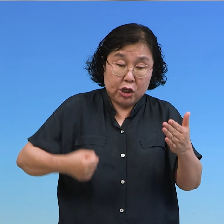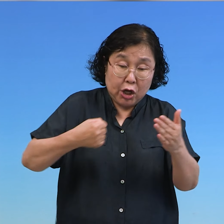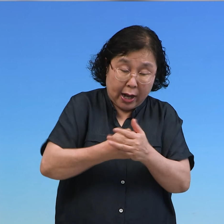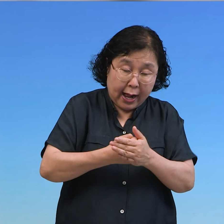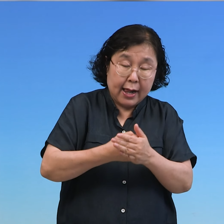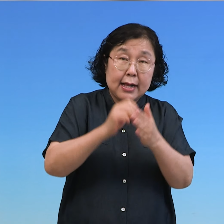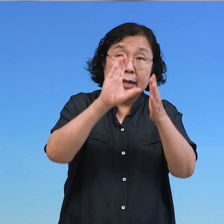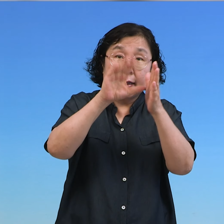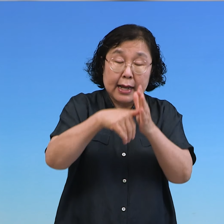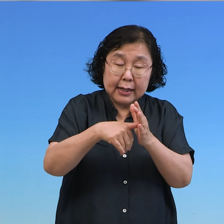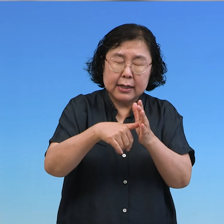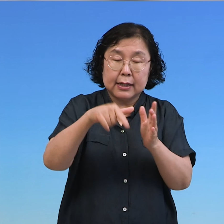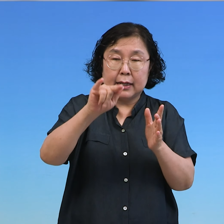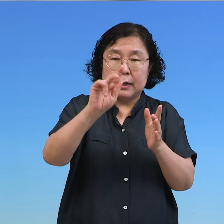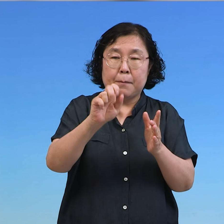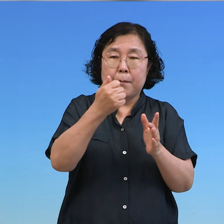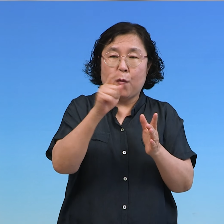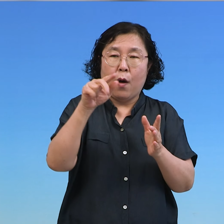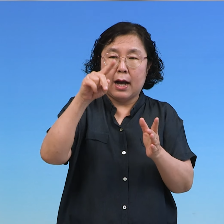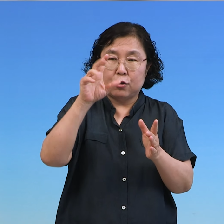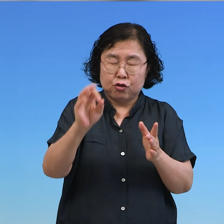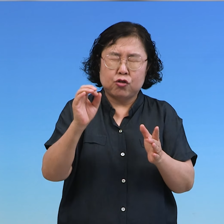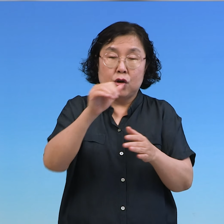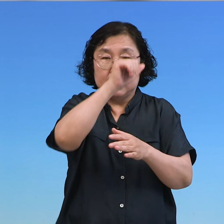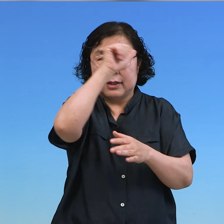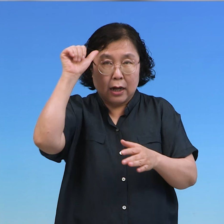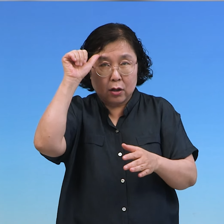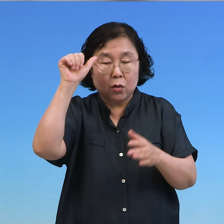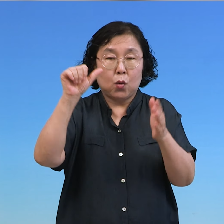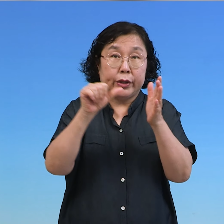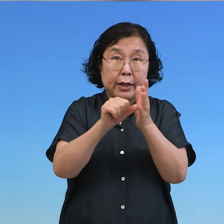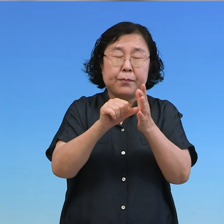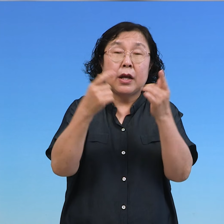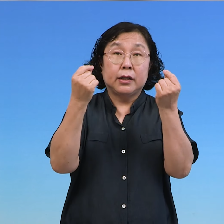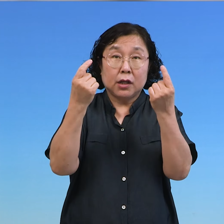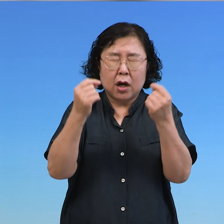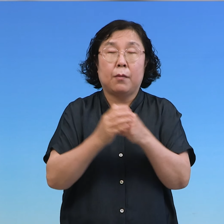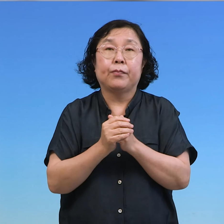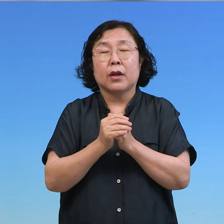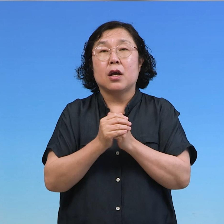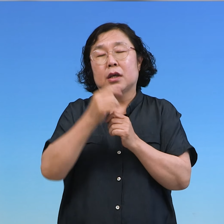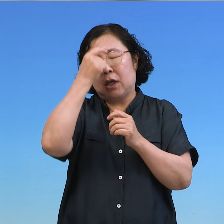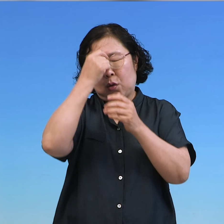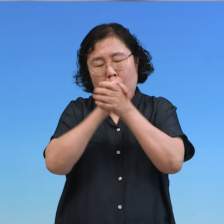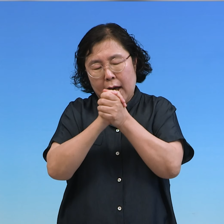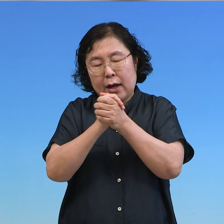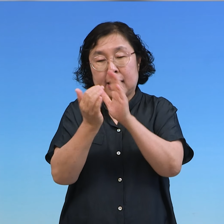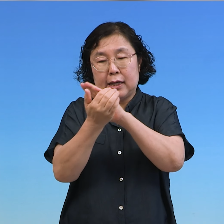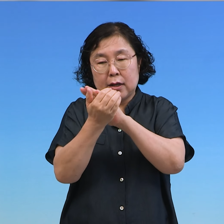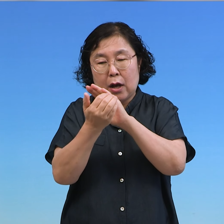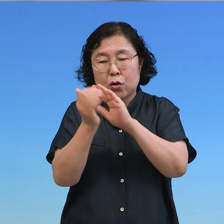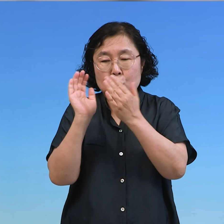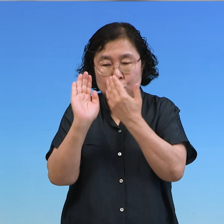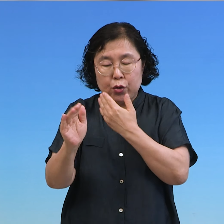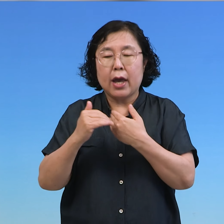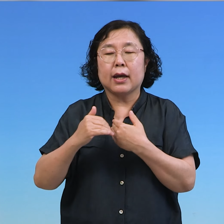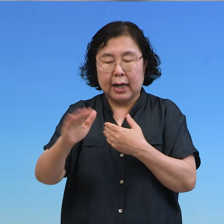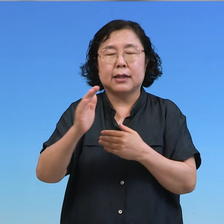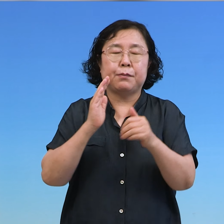미팅이 있다면 그 김하중 장로님처럼 기도하고 가라는 거예요 하나님과 길을 터놓고 가라는 겁니다 이게 첫